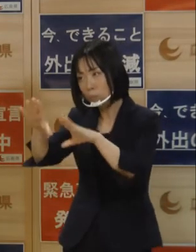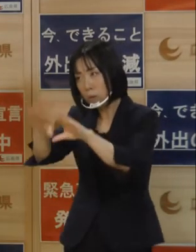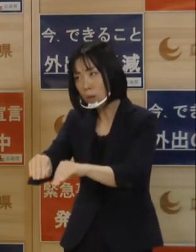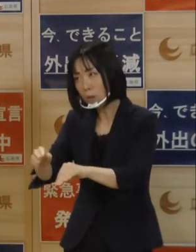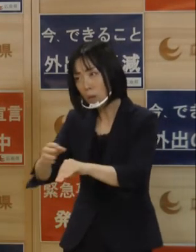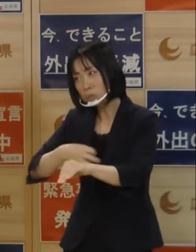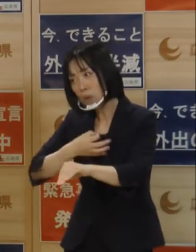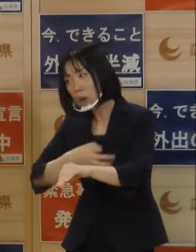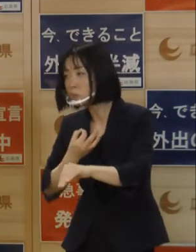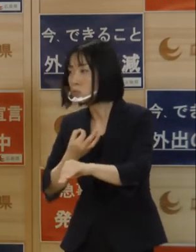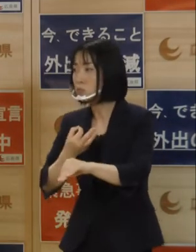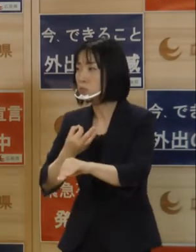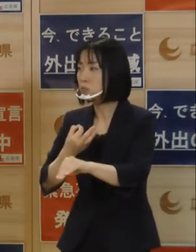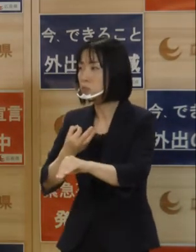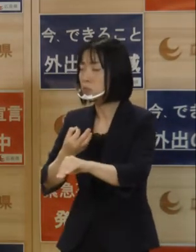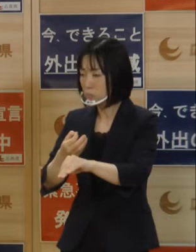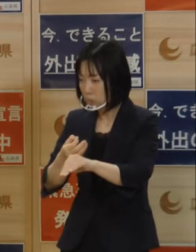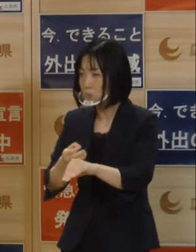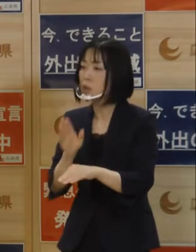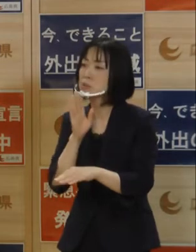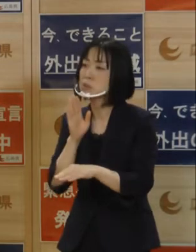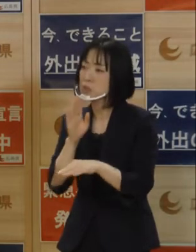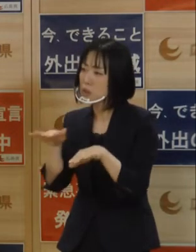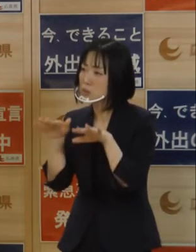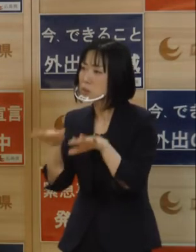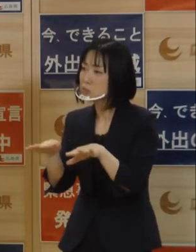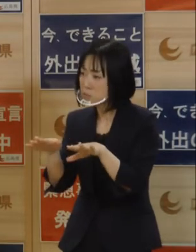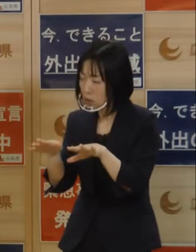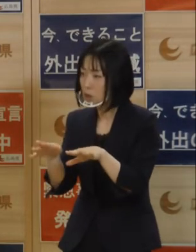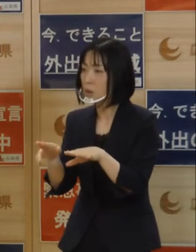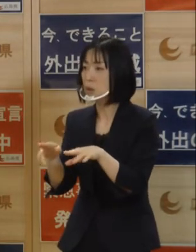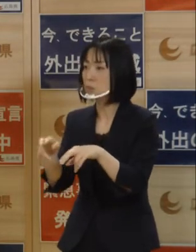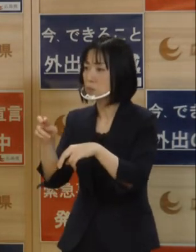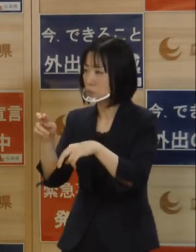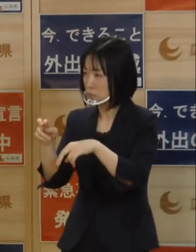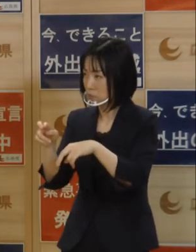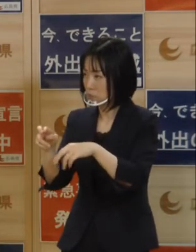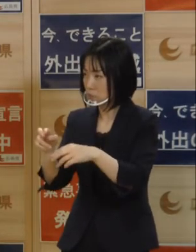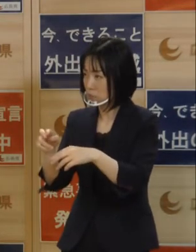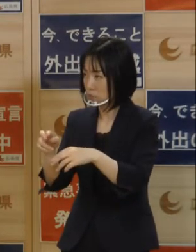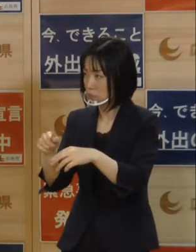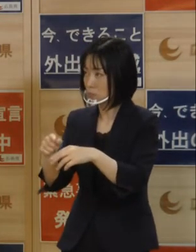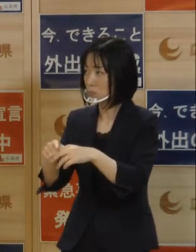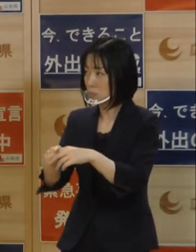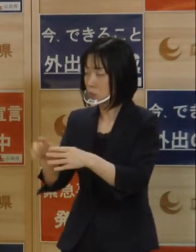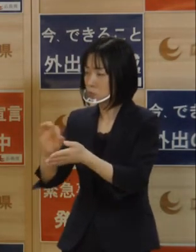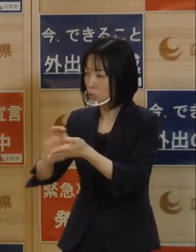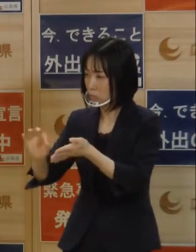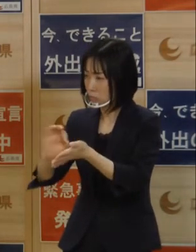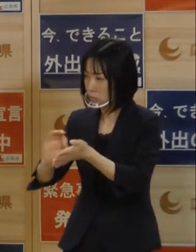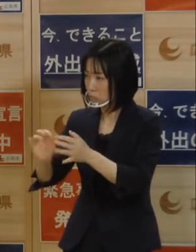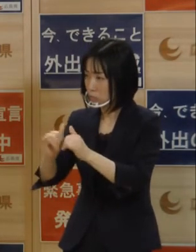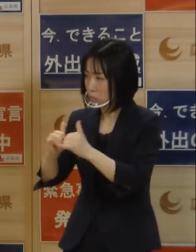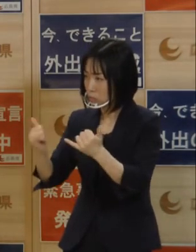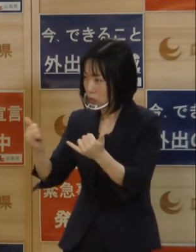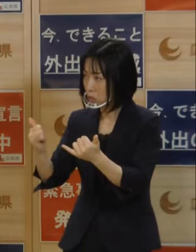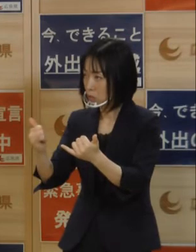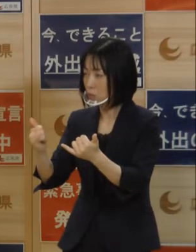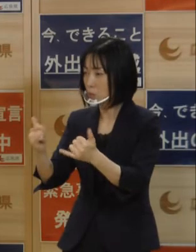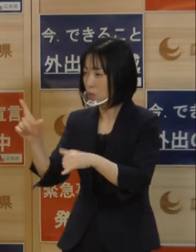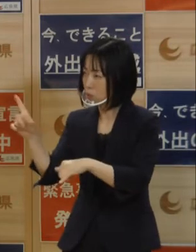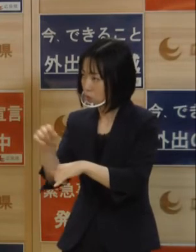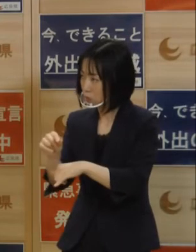に使われていないという事実があるんだと思います。そういう中で JR として使われ